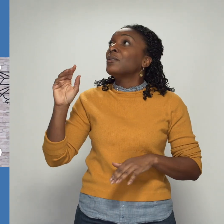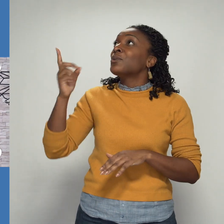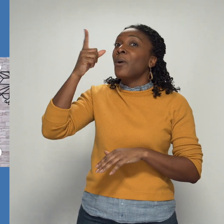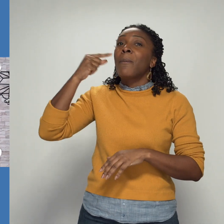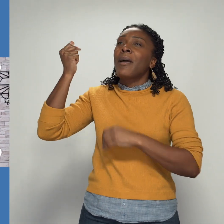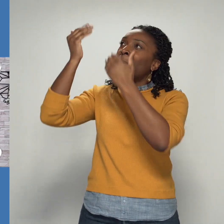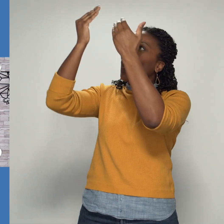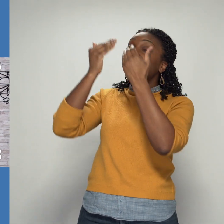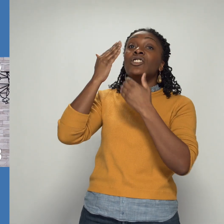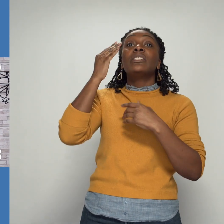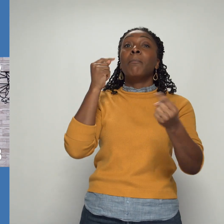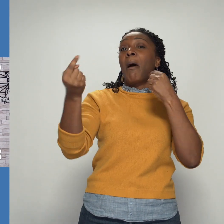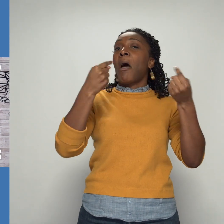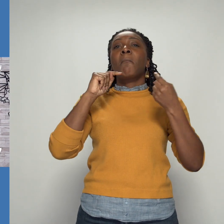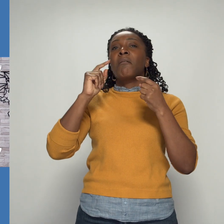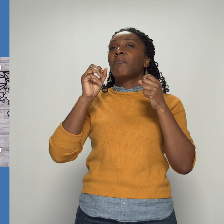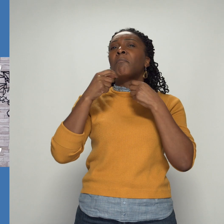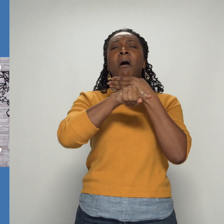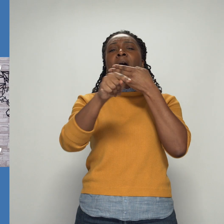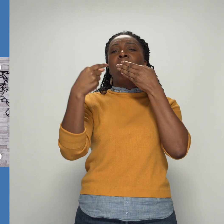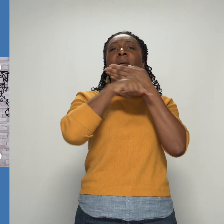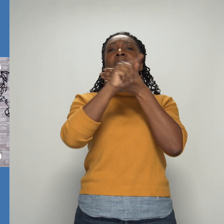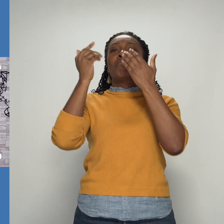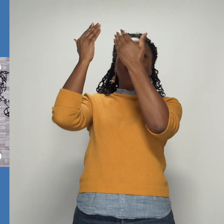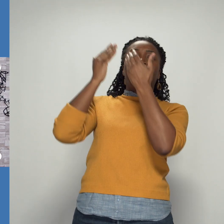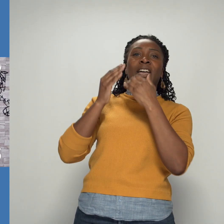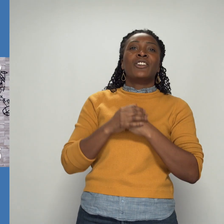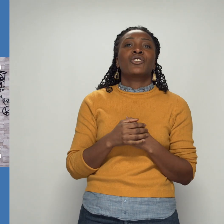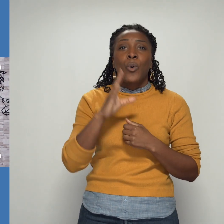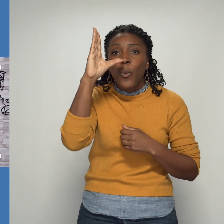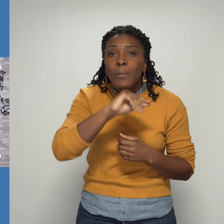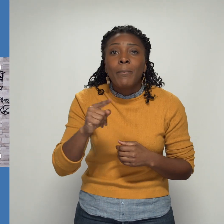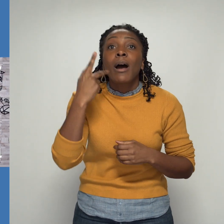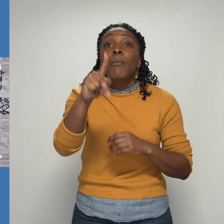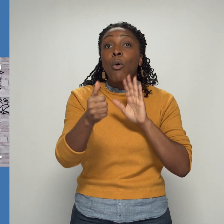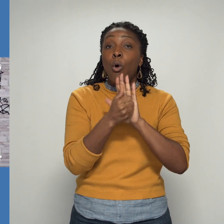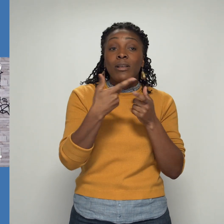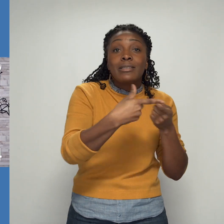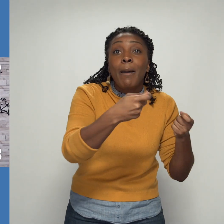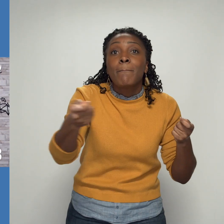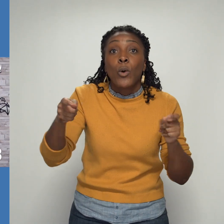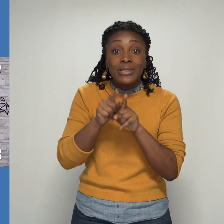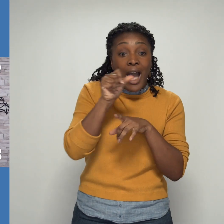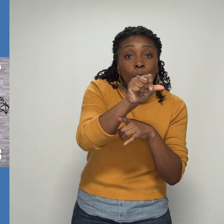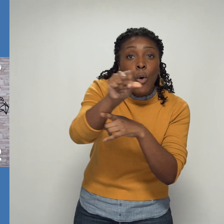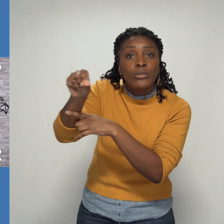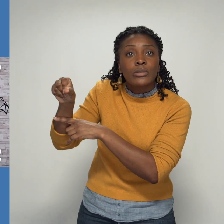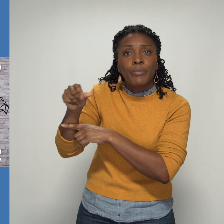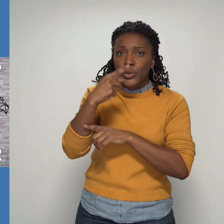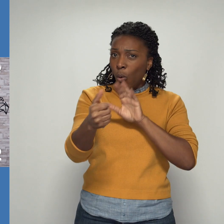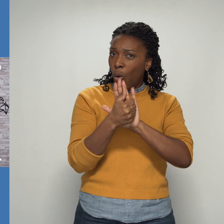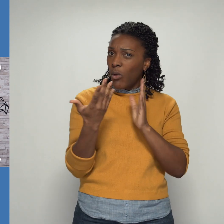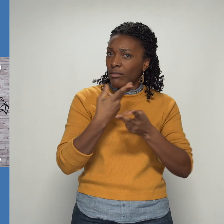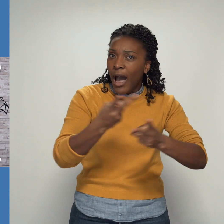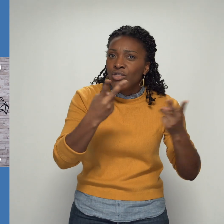vous lorsqu'on essayera de vous atteindre. Pour finir, n'oubliez jamais que vous êtes un semeur et un arroseur. Votre mission est